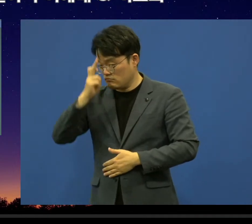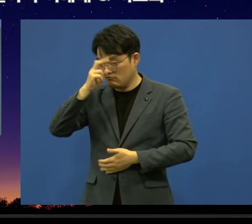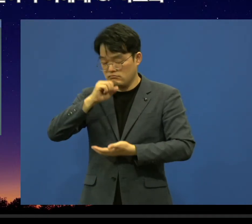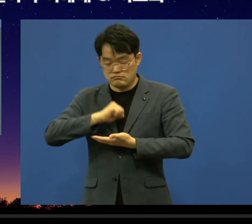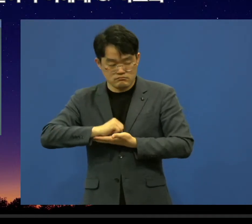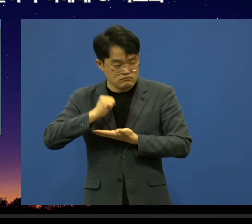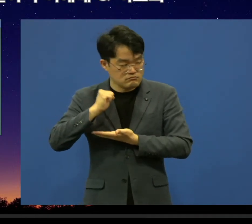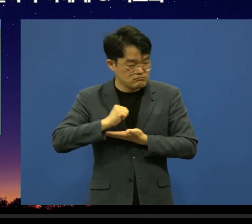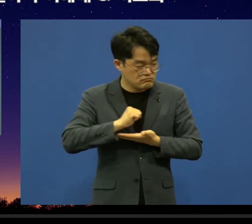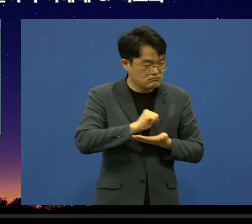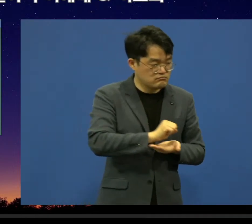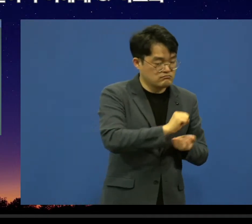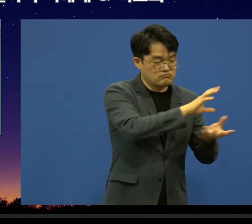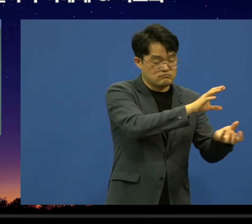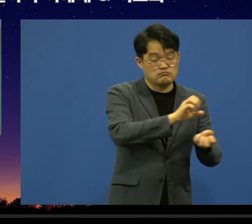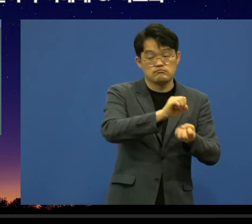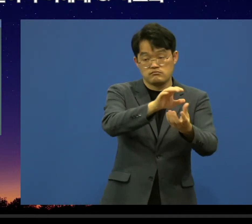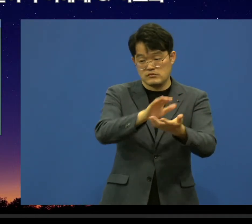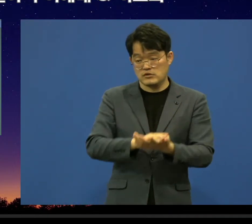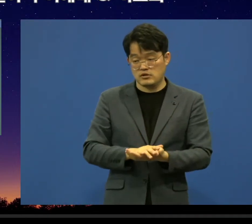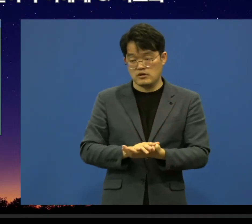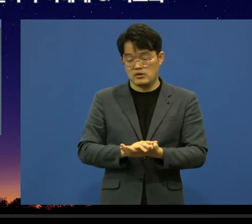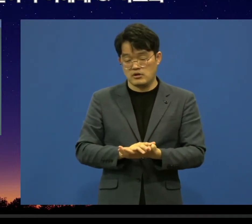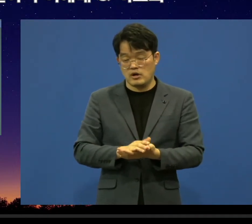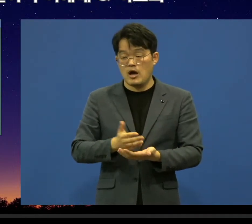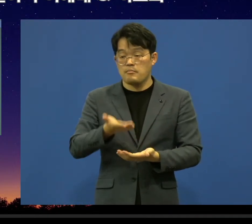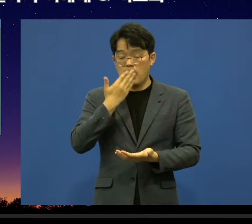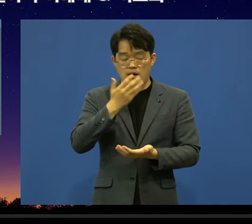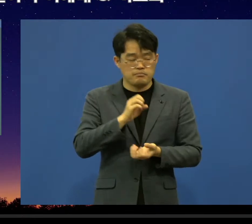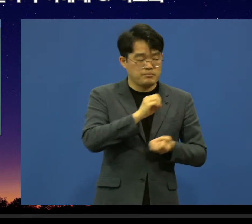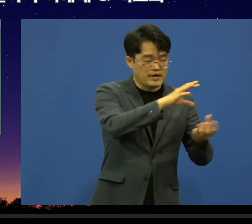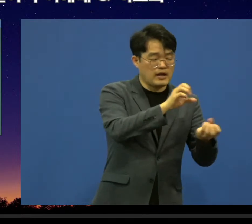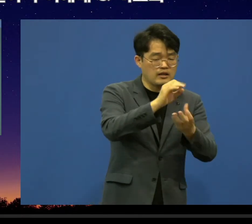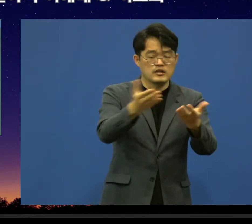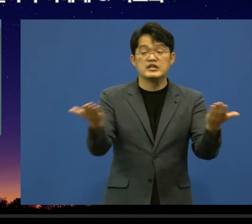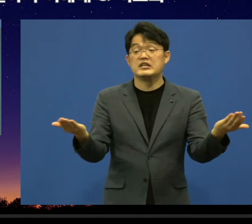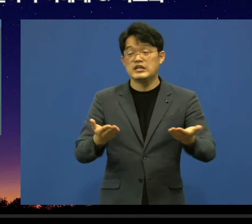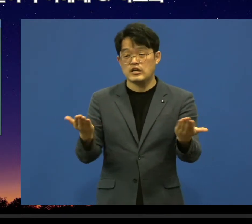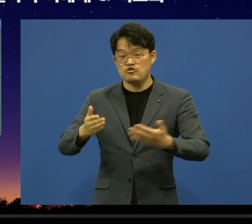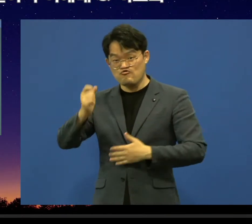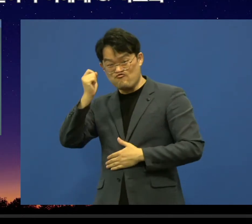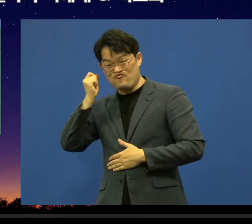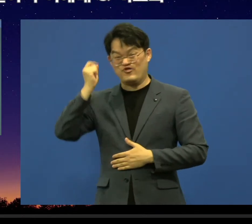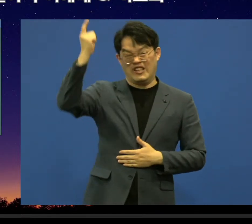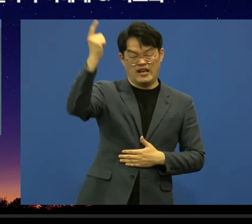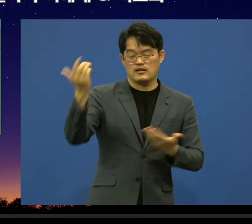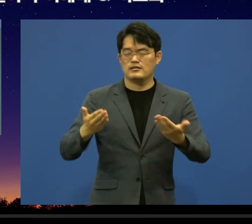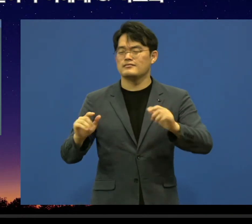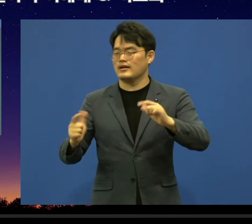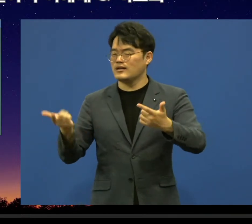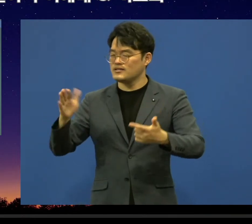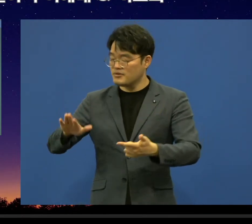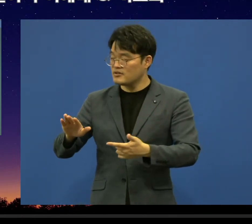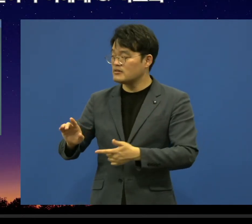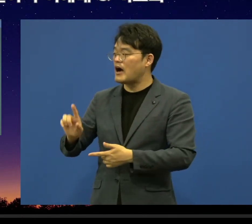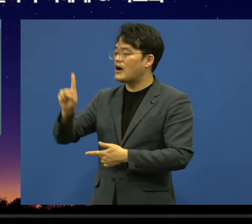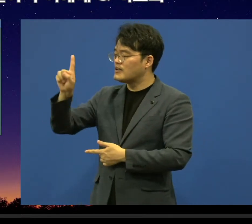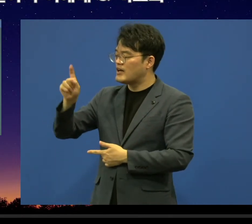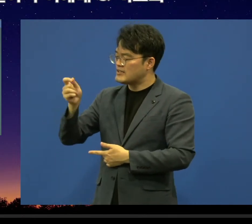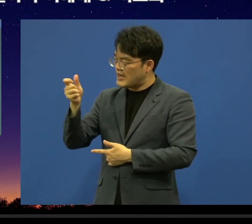음식 심부름 자체가 위대한 일은 아니지만 그 심부름이 있었기에 그 다음 스텝으로 넘어갈 수 있게